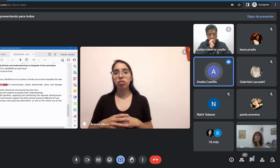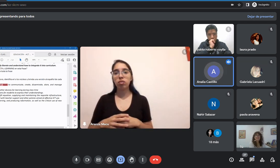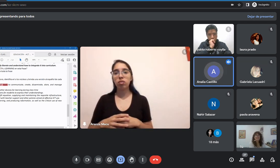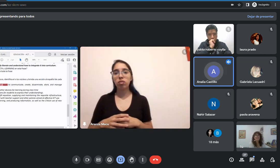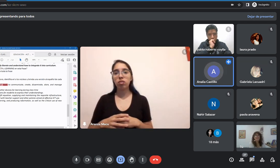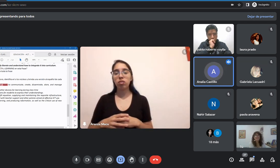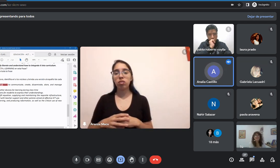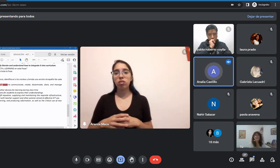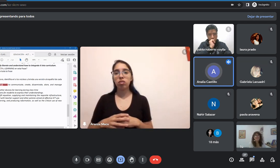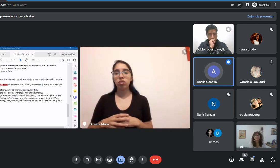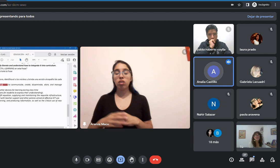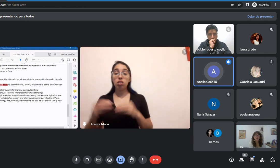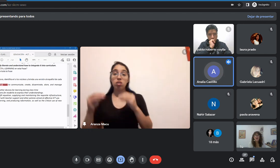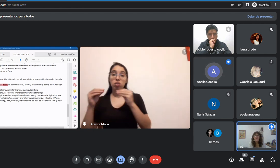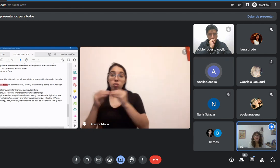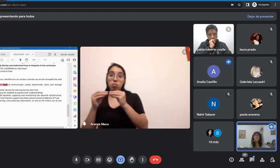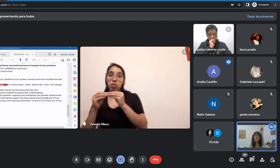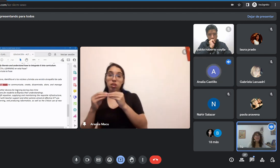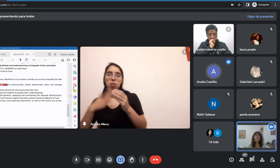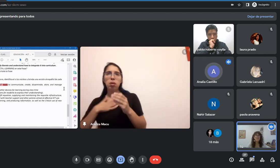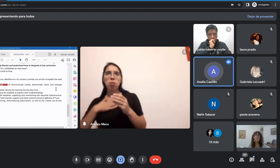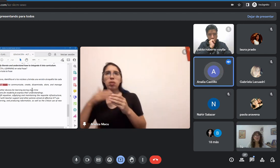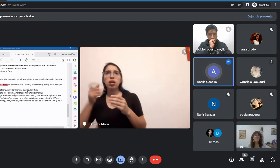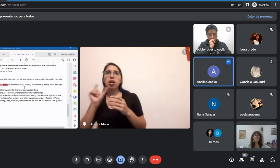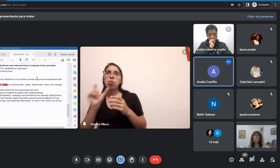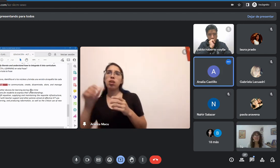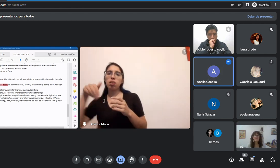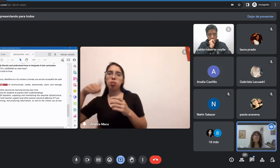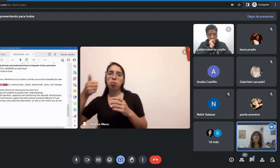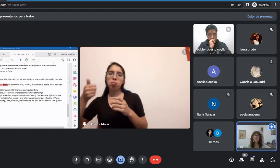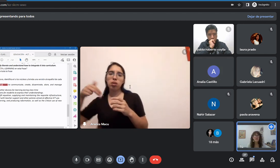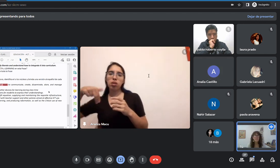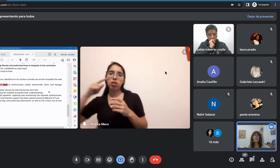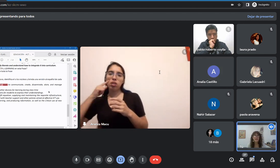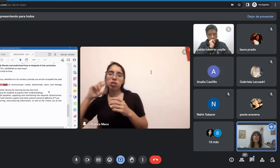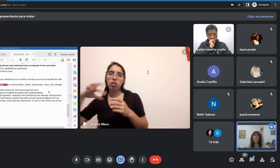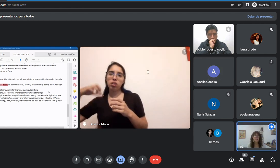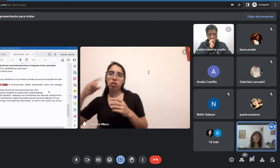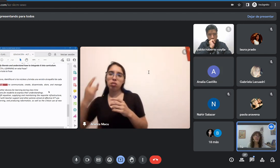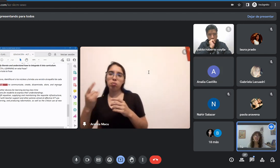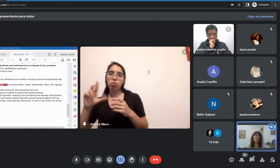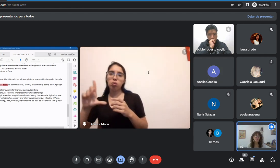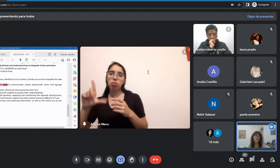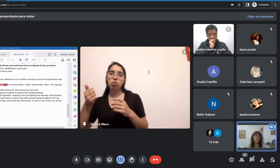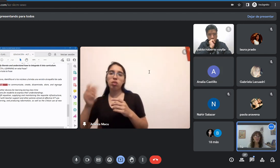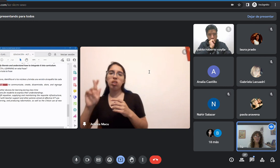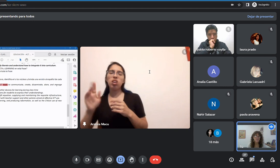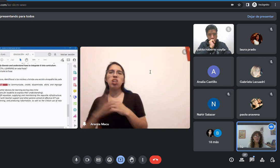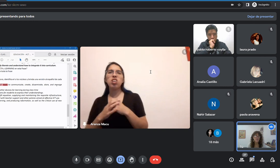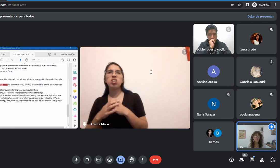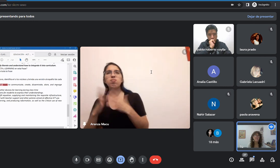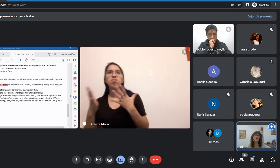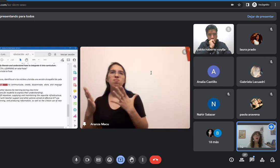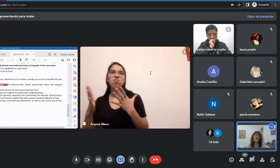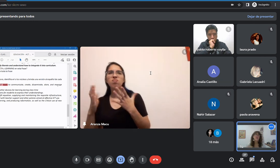manipular, no me daba. Manage and Ally es una palabra que aparece en casi todos los textos, ¿sí?